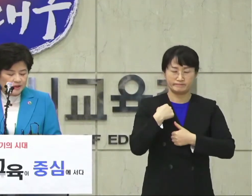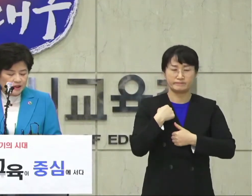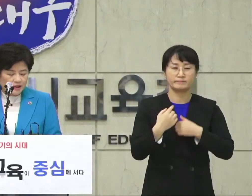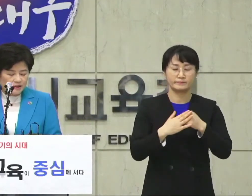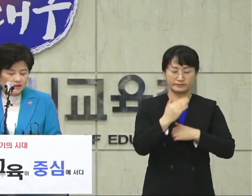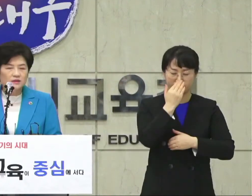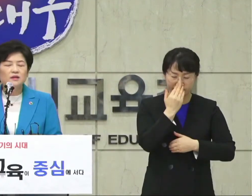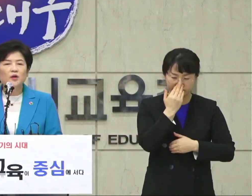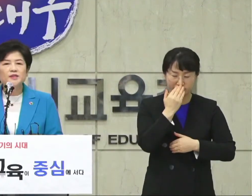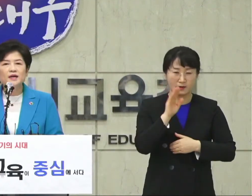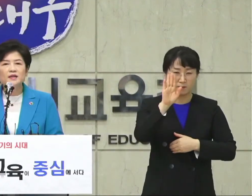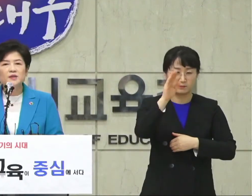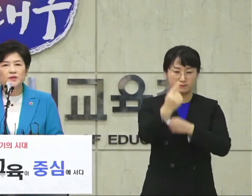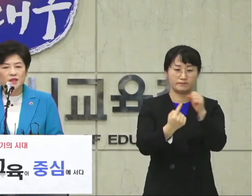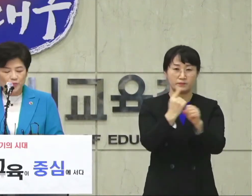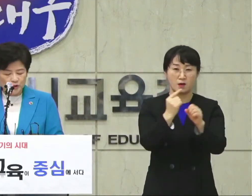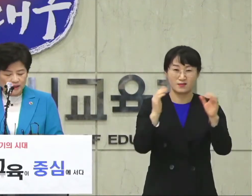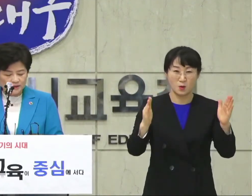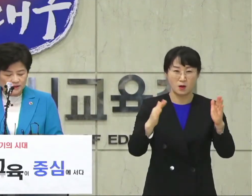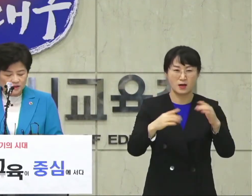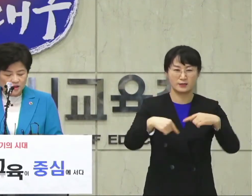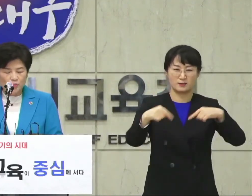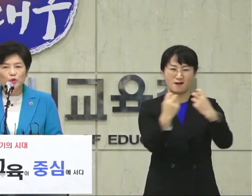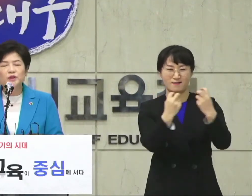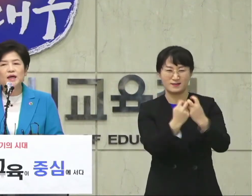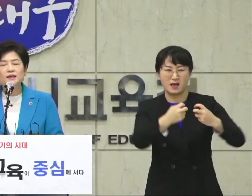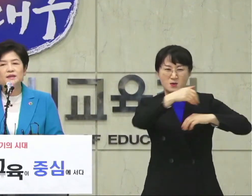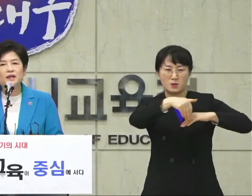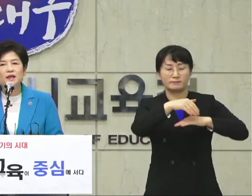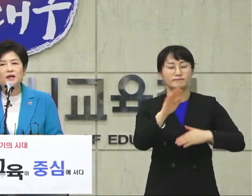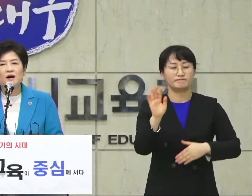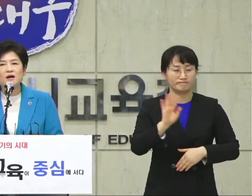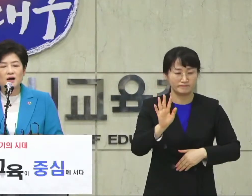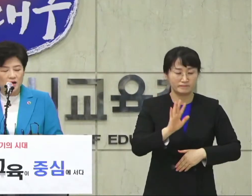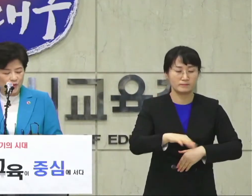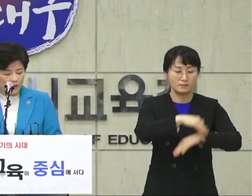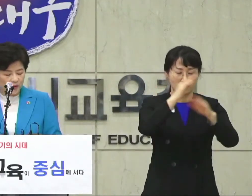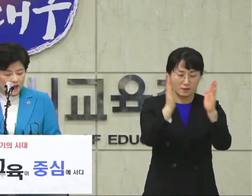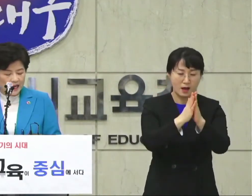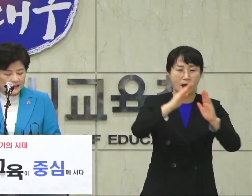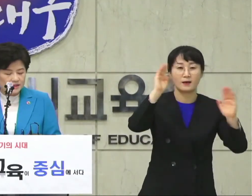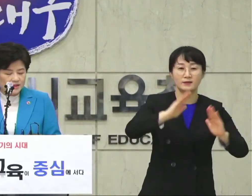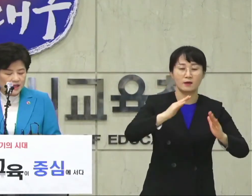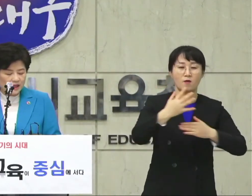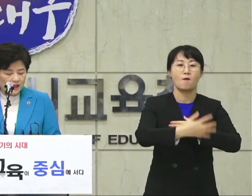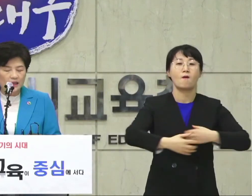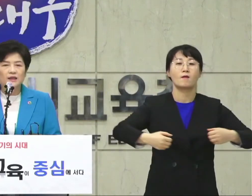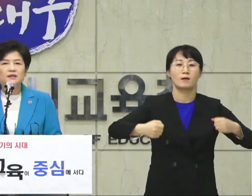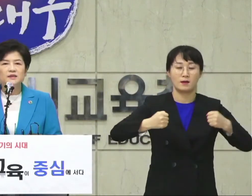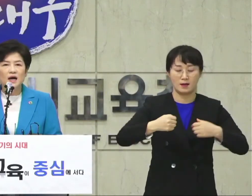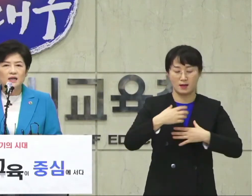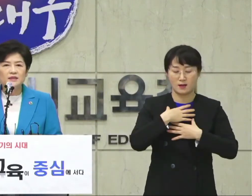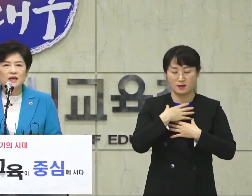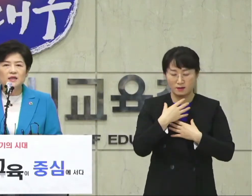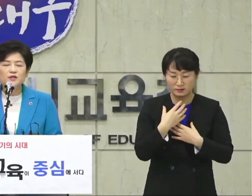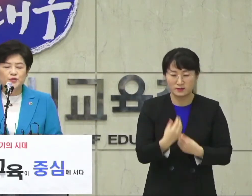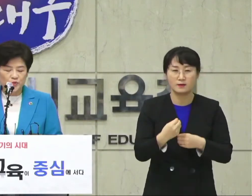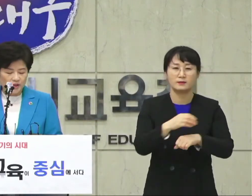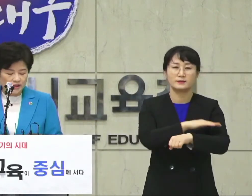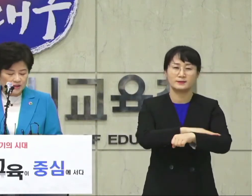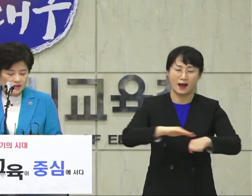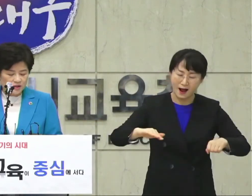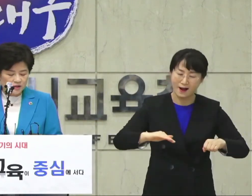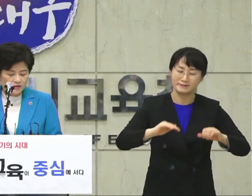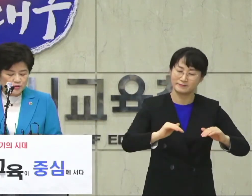자세로 남은 임기는 거창한 정책보다는 모든 아이들이 건강하고 안전하게 잘